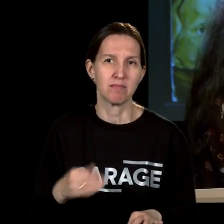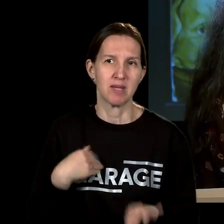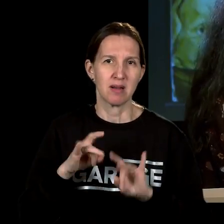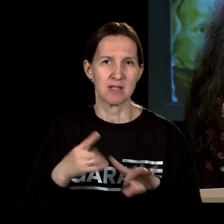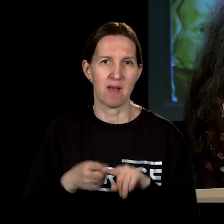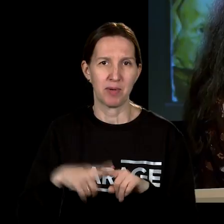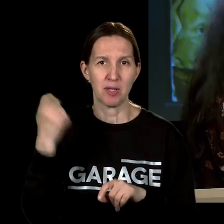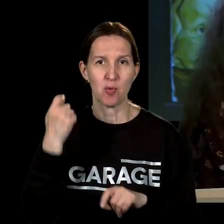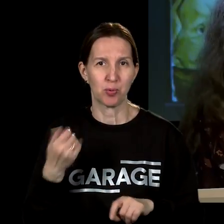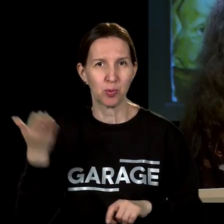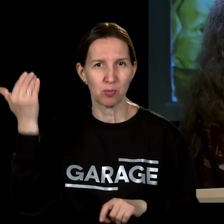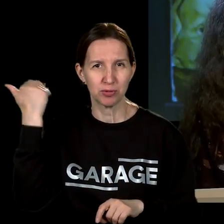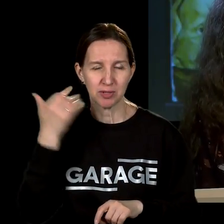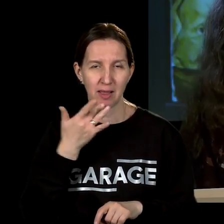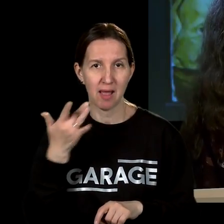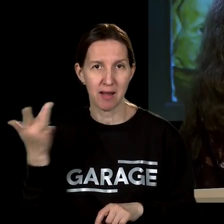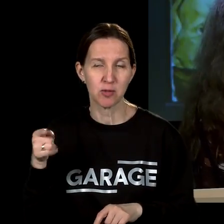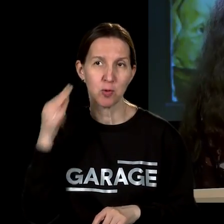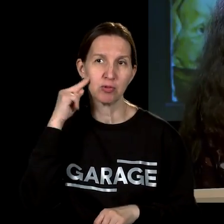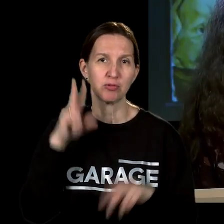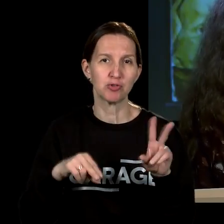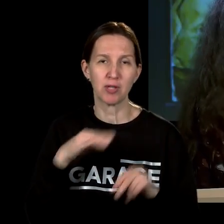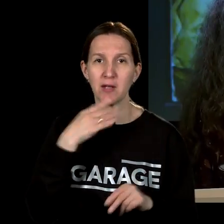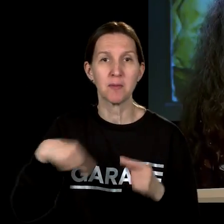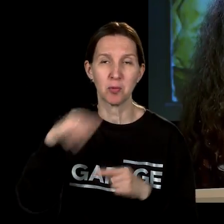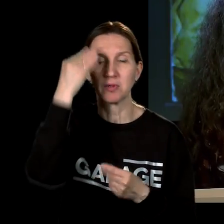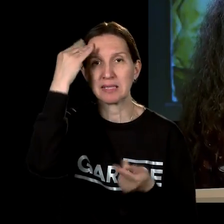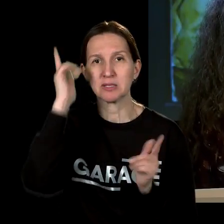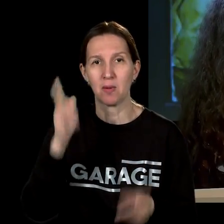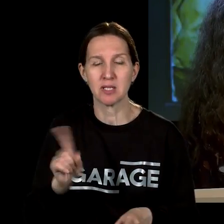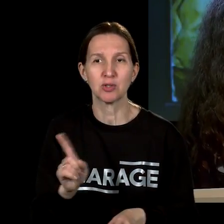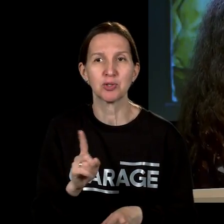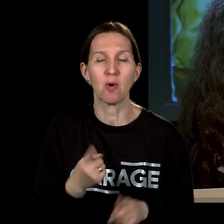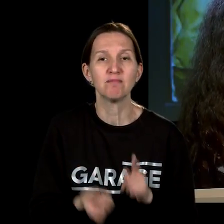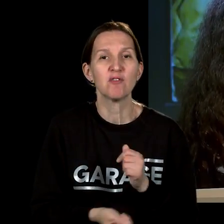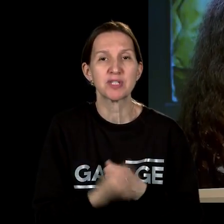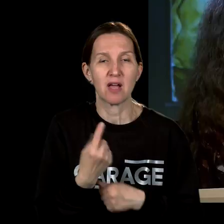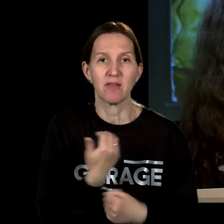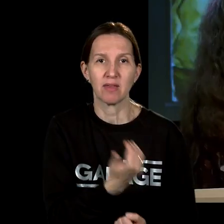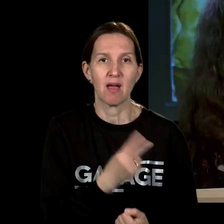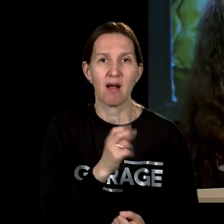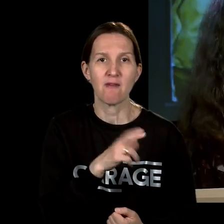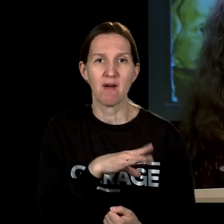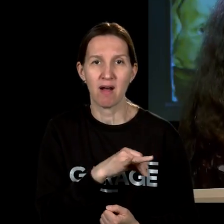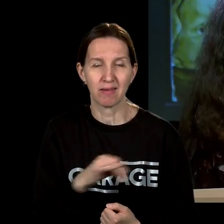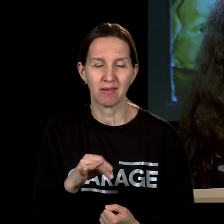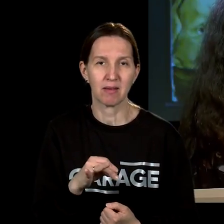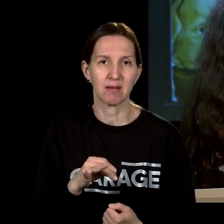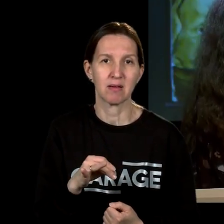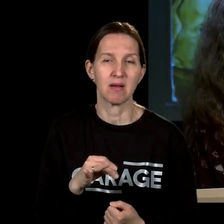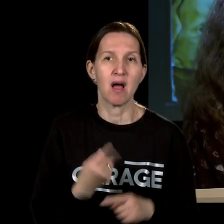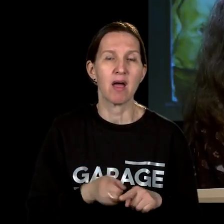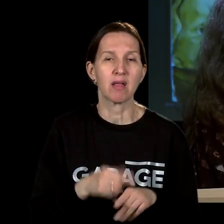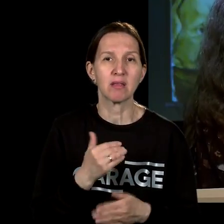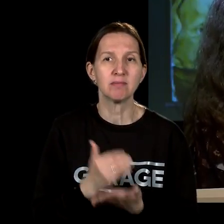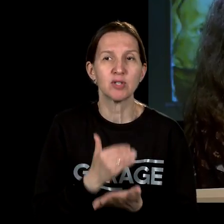многие разделяют, что вот это возникновение вот этой всей кавайности было реакцией на Вторую мировую войну, да, вот